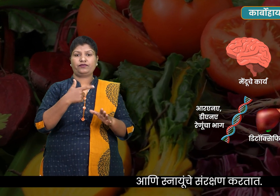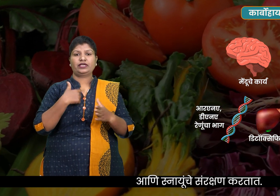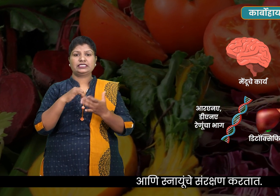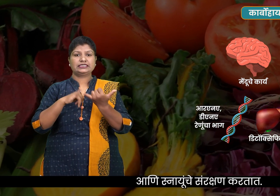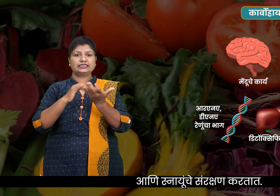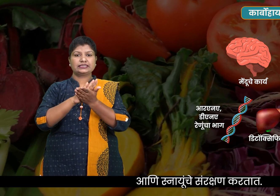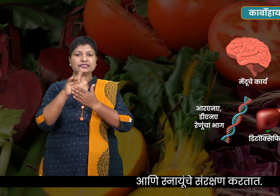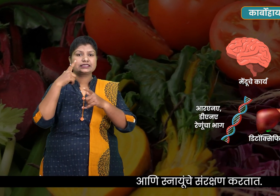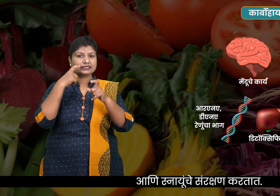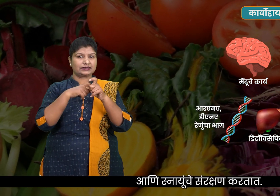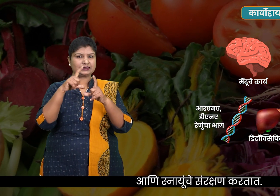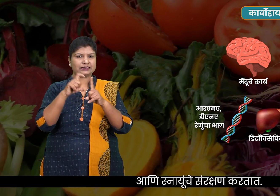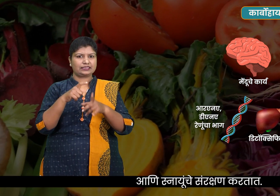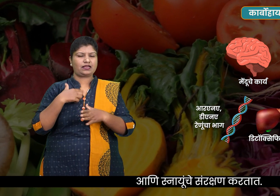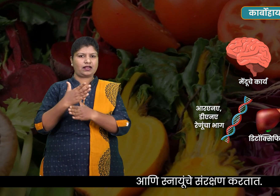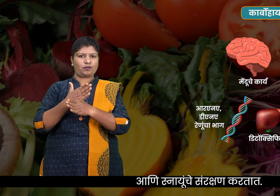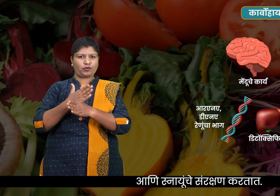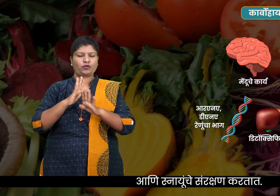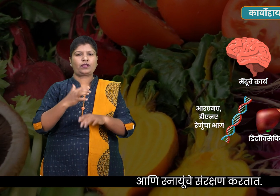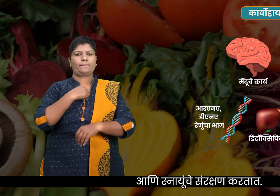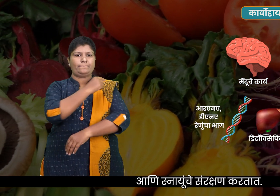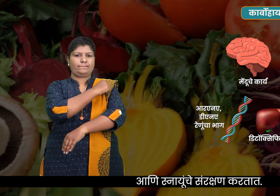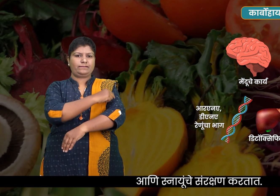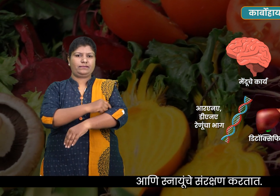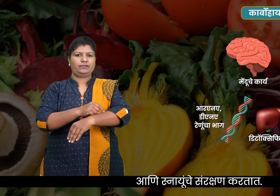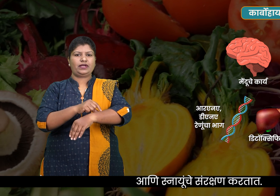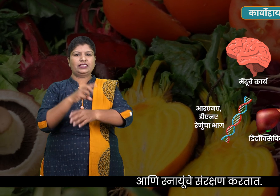आणि स्नायूंचे संरक्षण करतात.